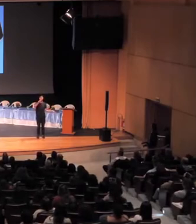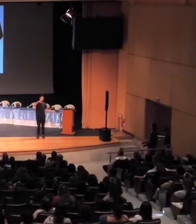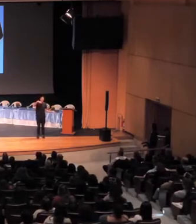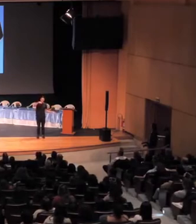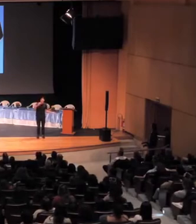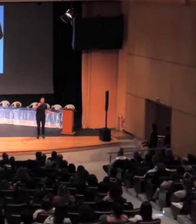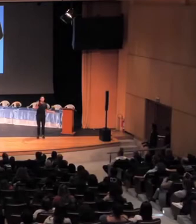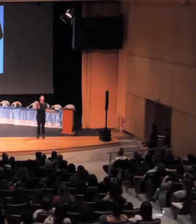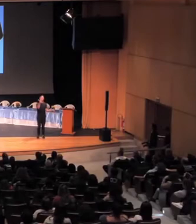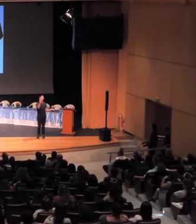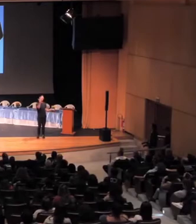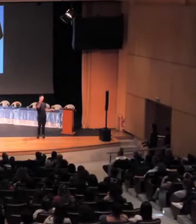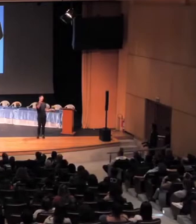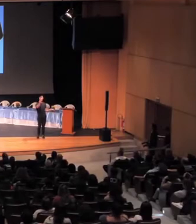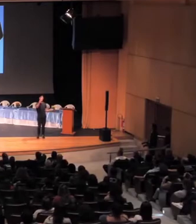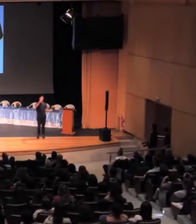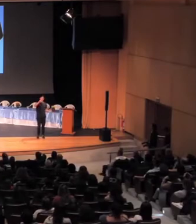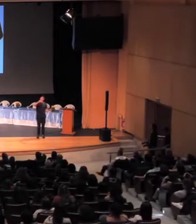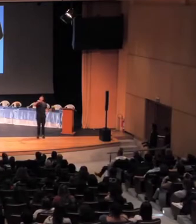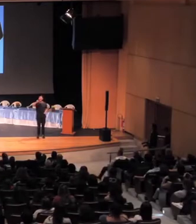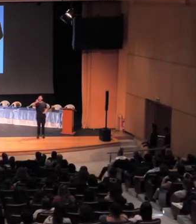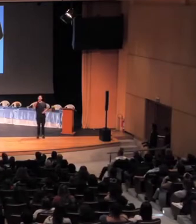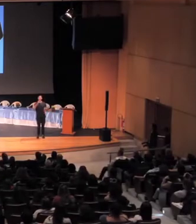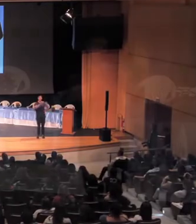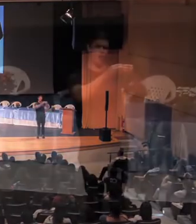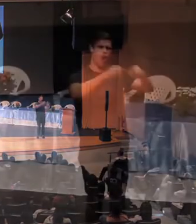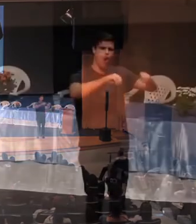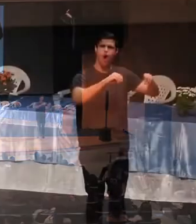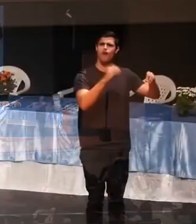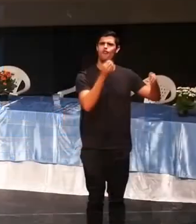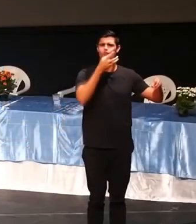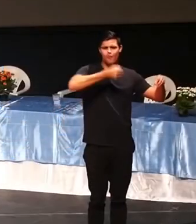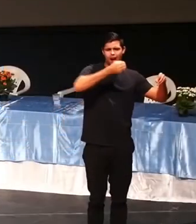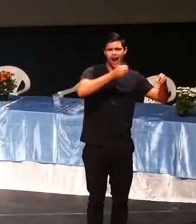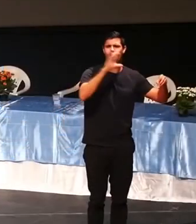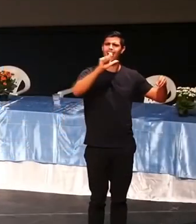clara, né? Ah, agora vocês estão mais espertos, né?